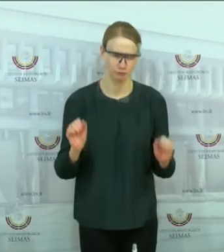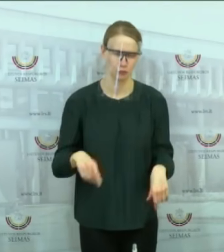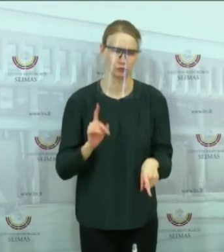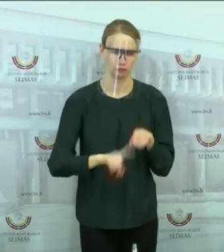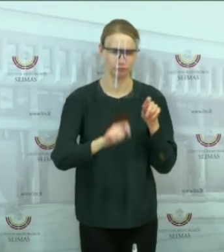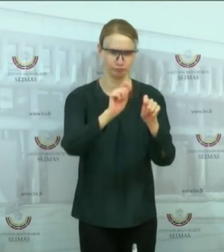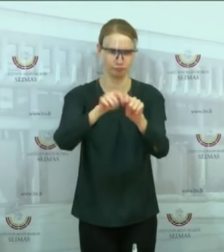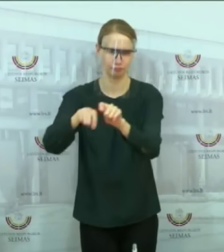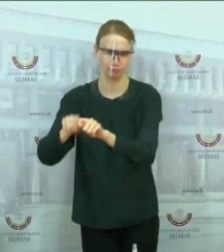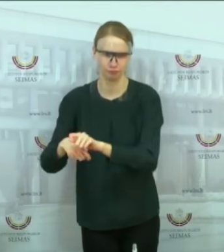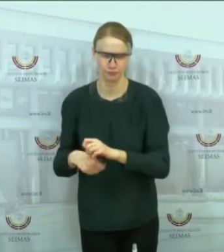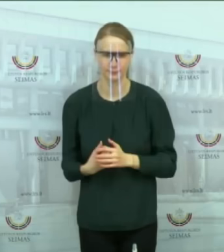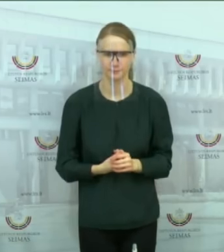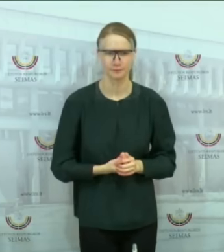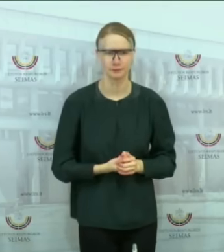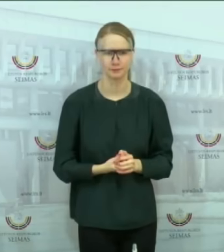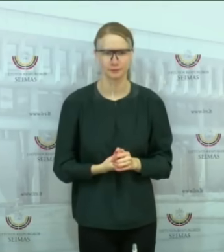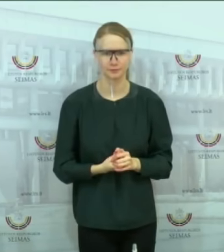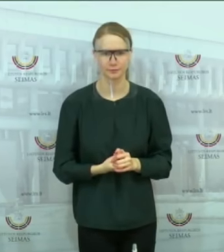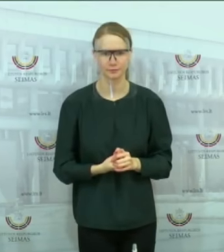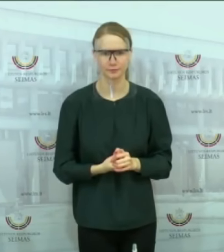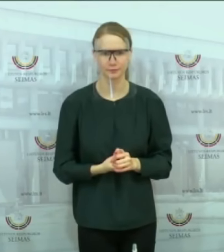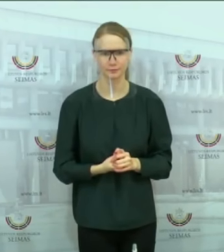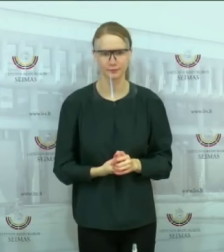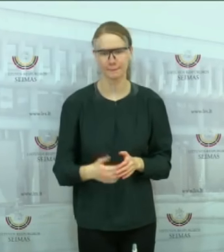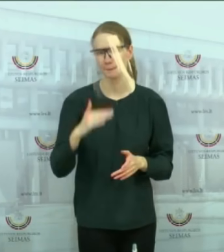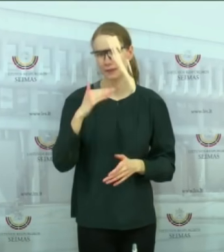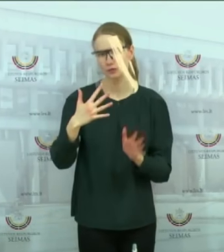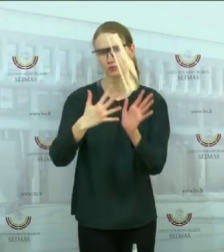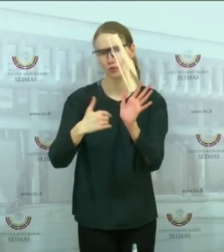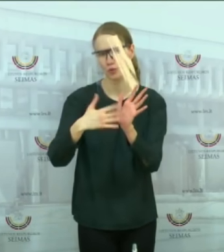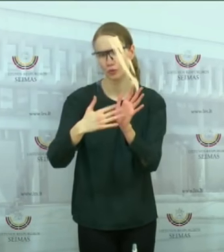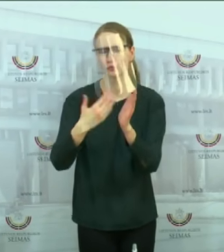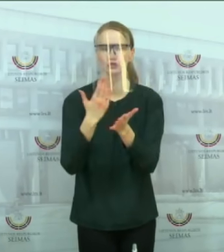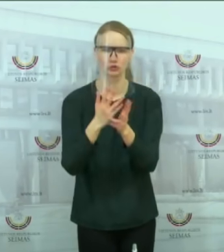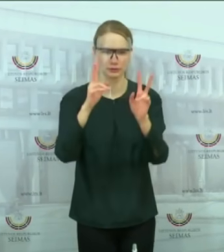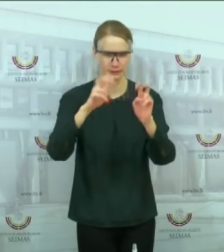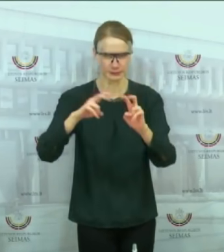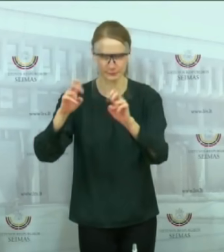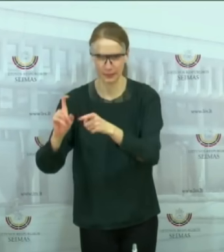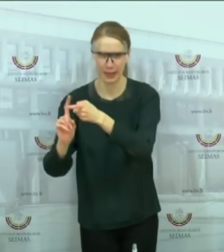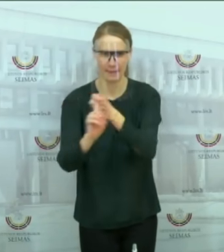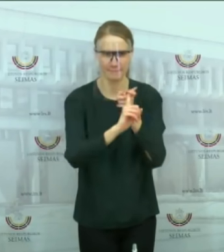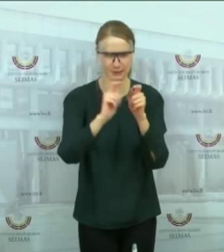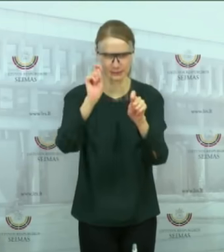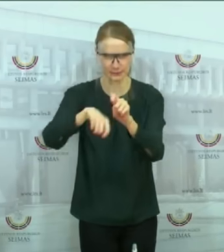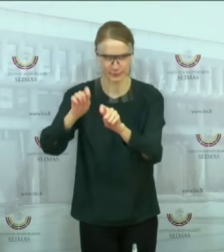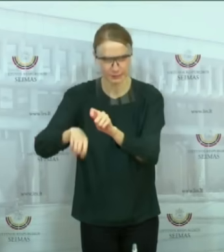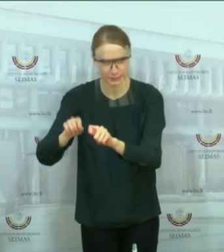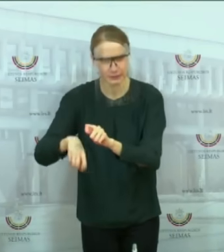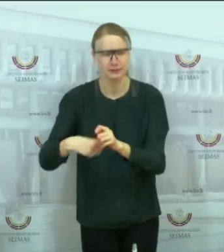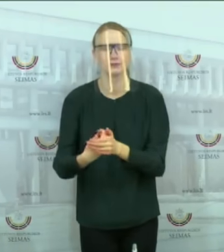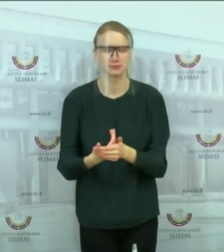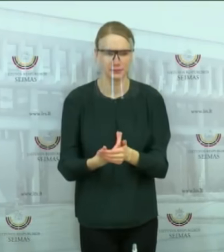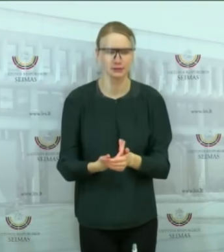patikrinti. Aišku, vyksta toliau tyrimai ir epidemiologinis tyrimas,